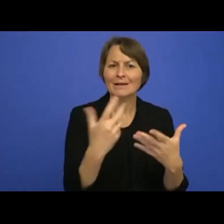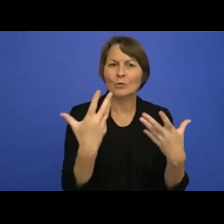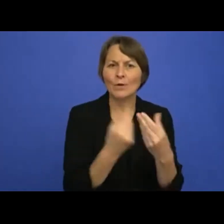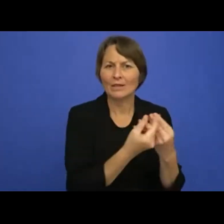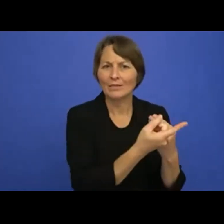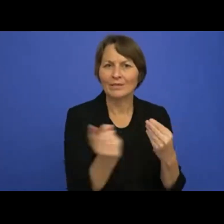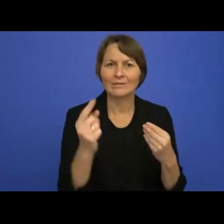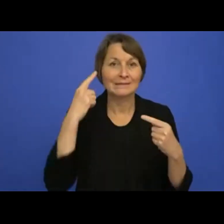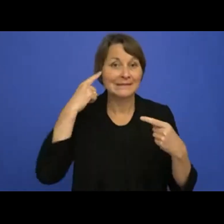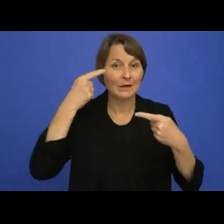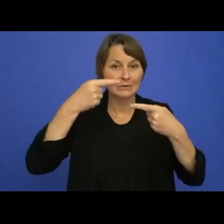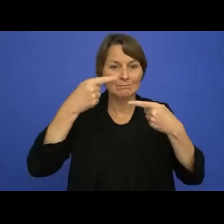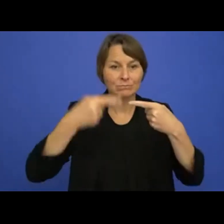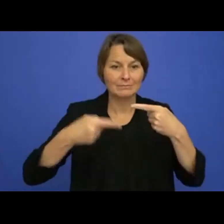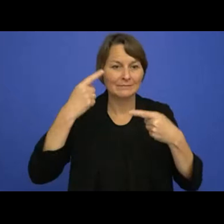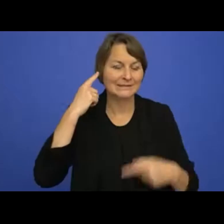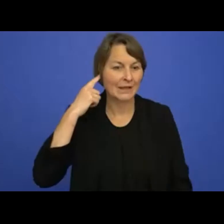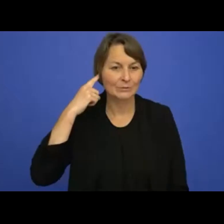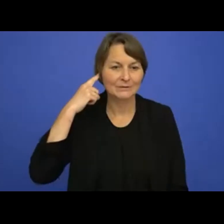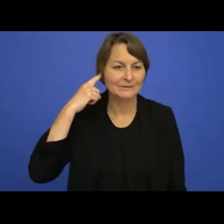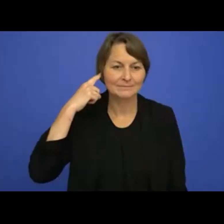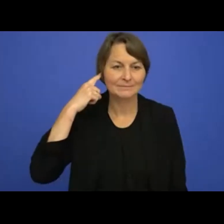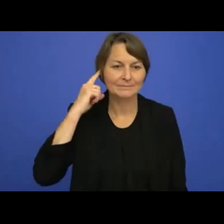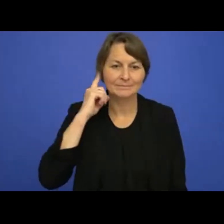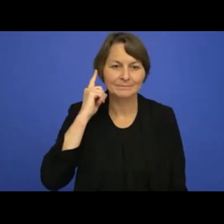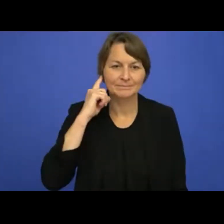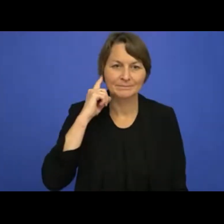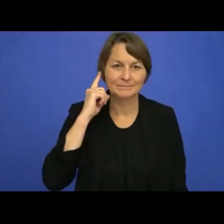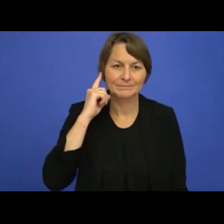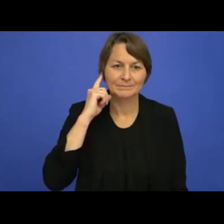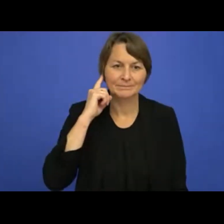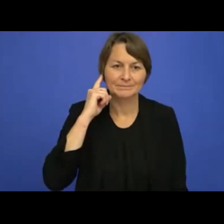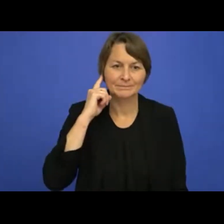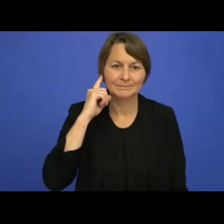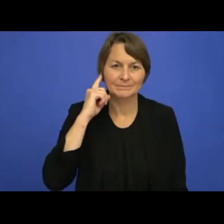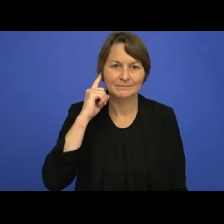agenda. Il a été conçu avec les partenaires.